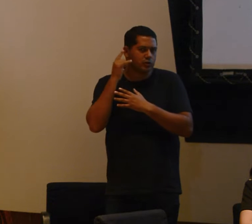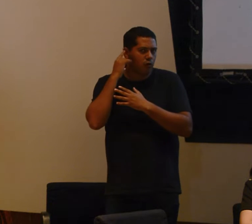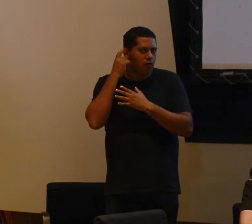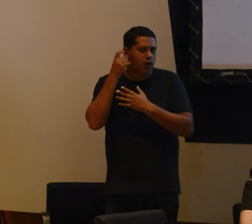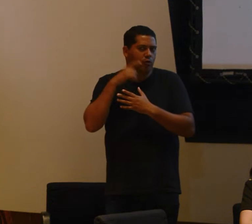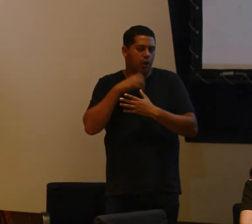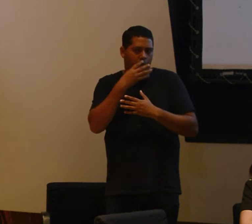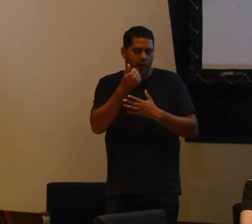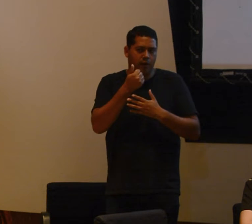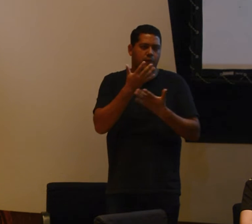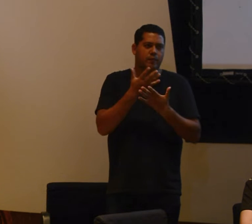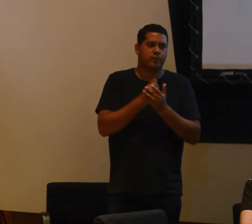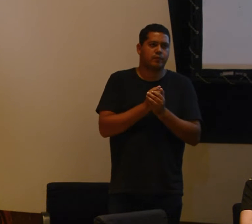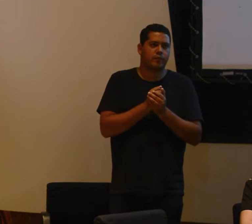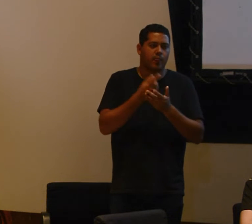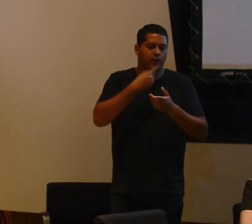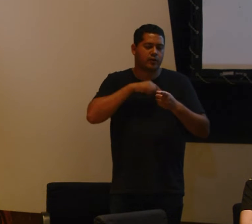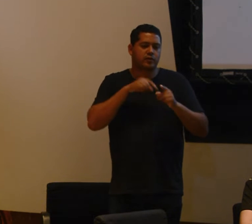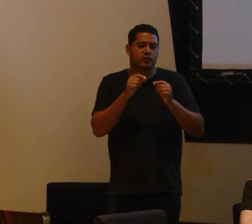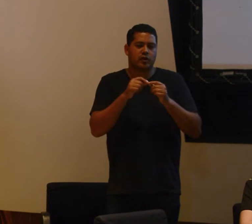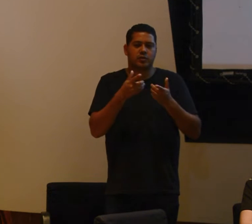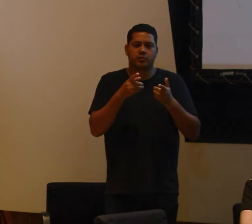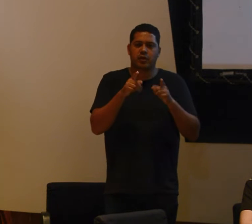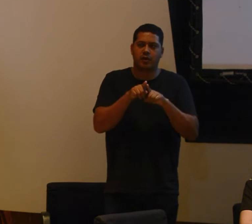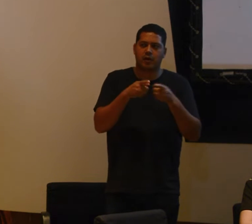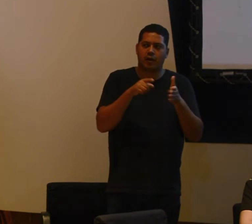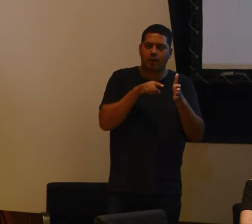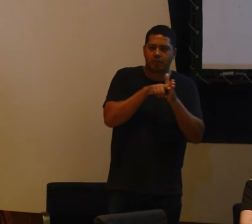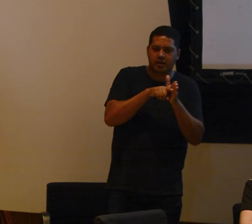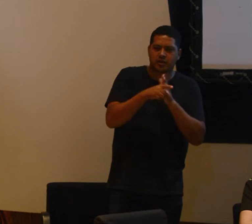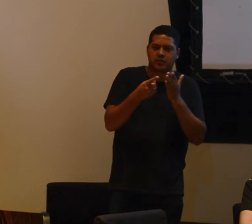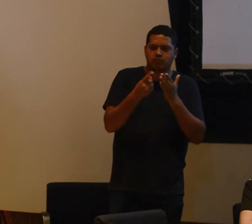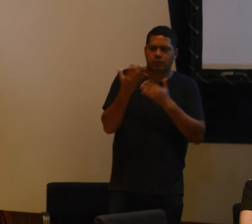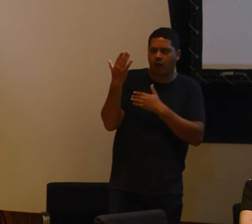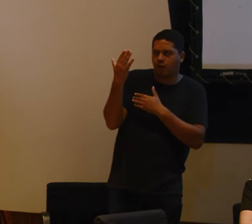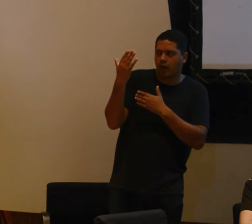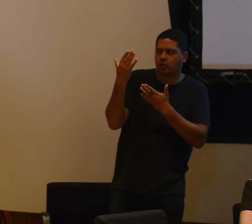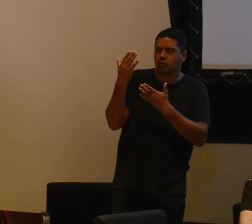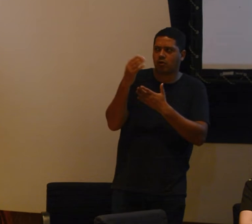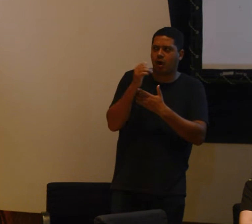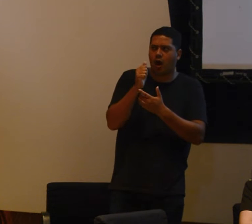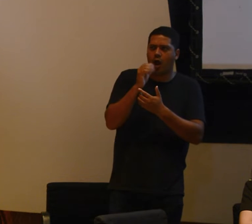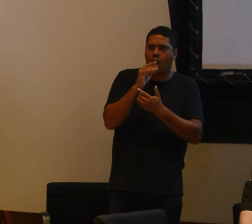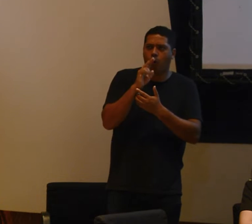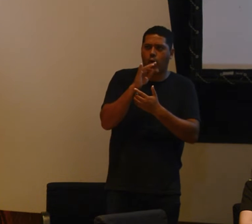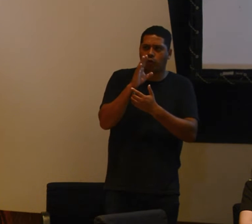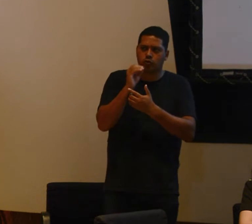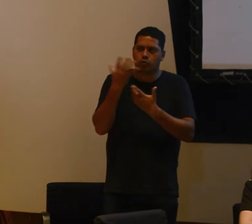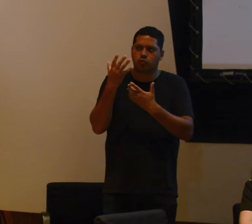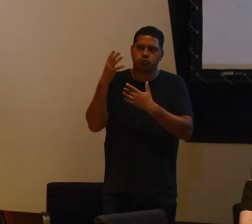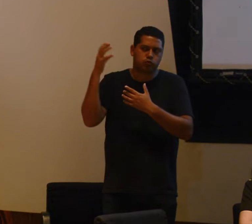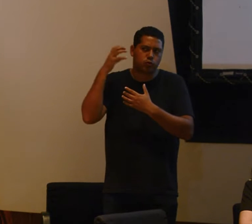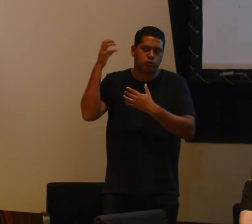cadeia ossicular está tudo ok. Realizamos a questão da pesquisa do reflexo acústico. As emissões otoacústicas,